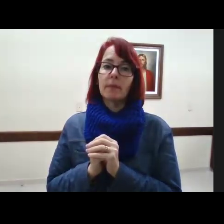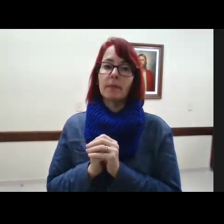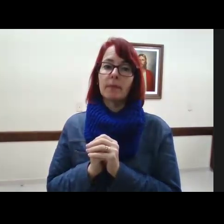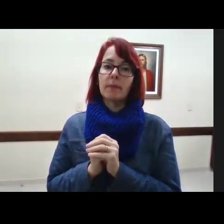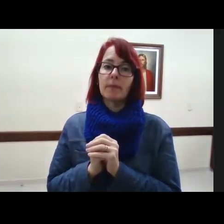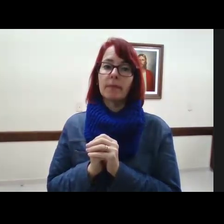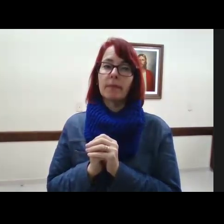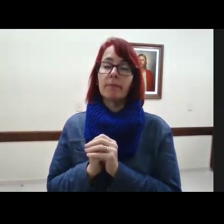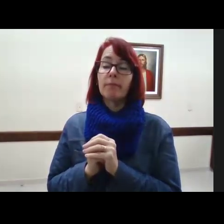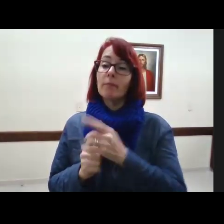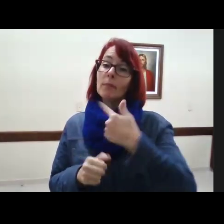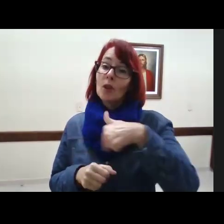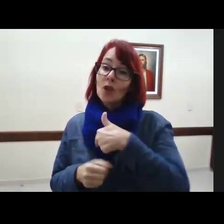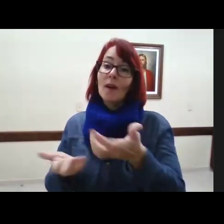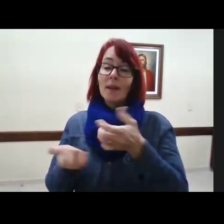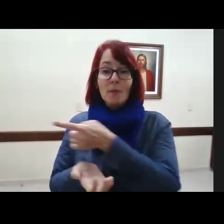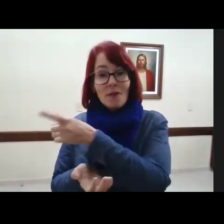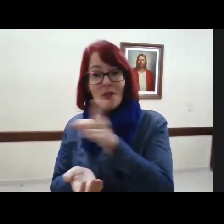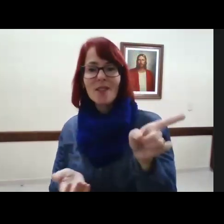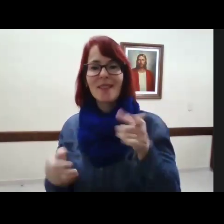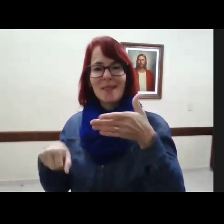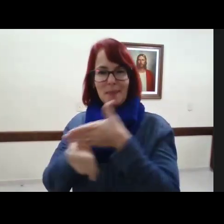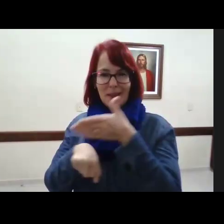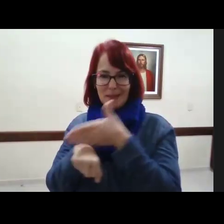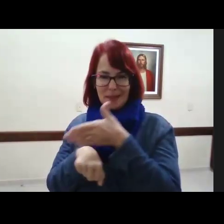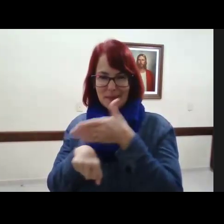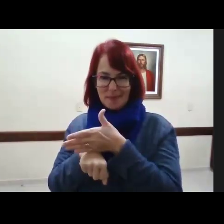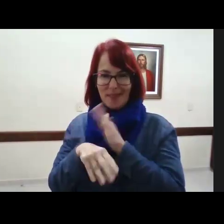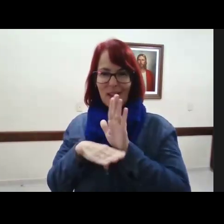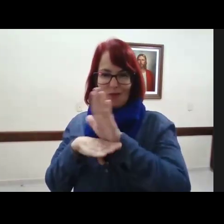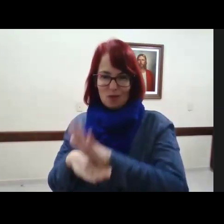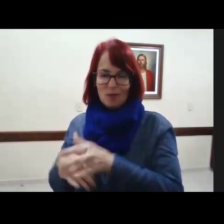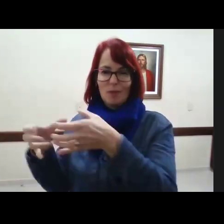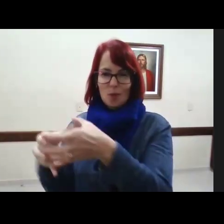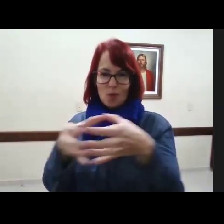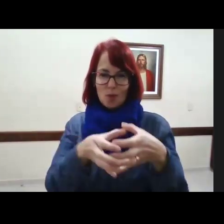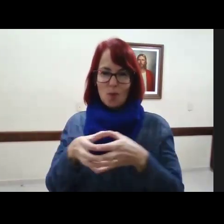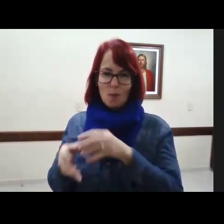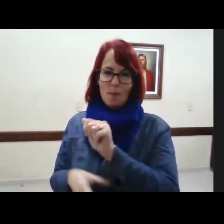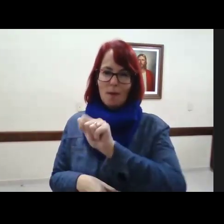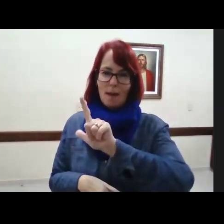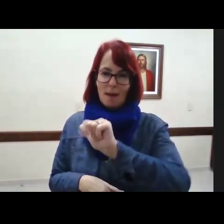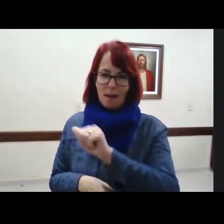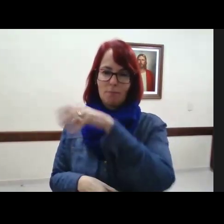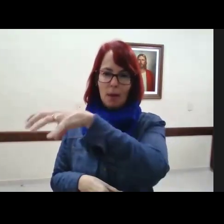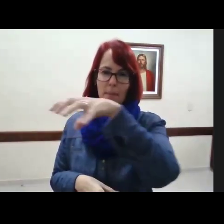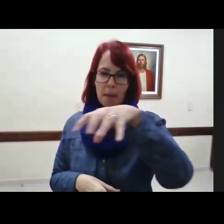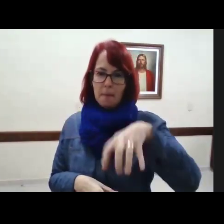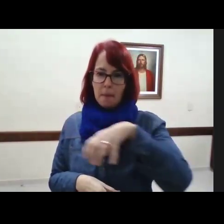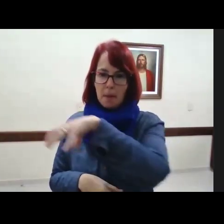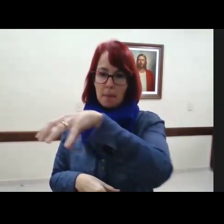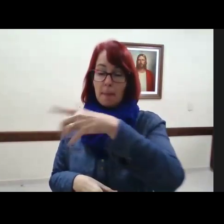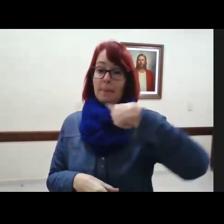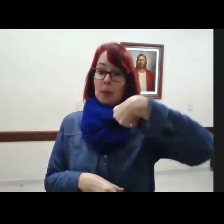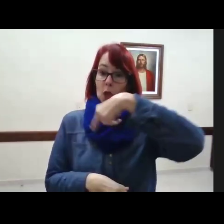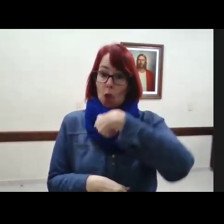alguma forma de participação de forma distinta para as alas, né? E nós vamos contribuir